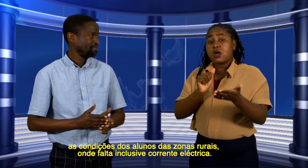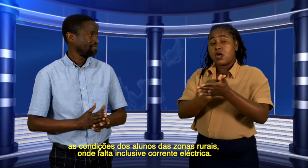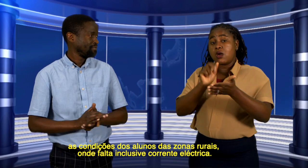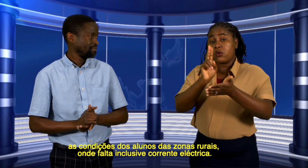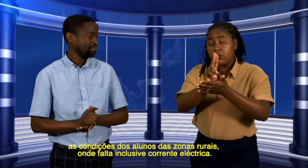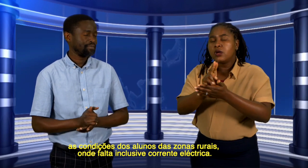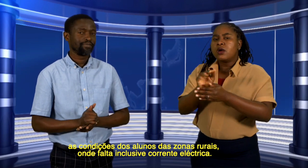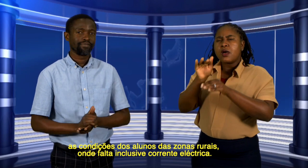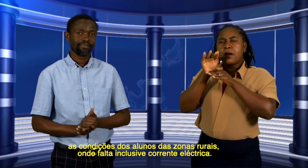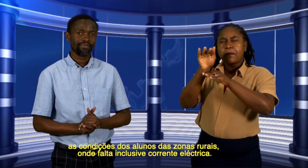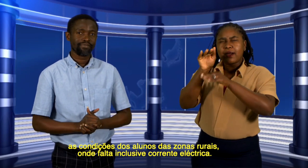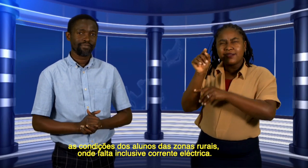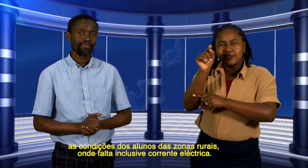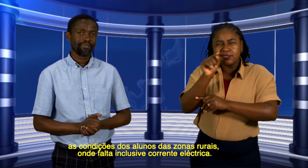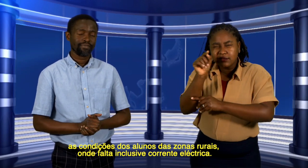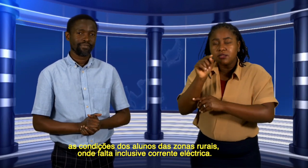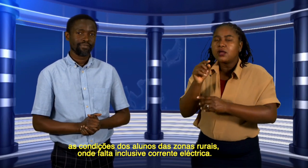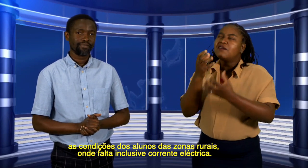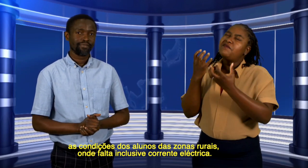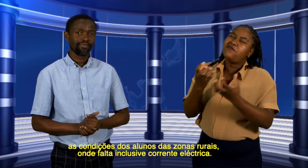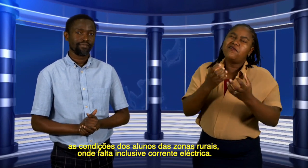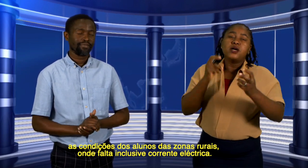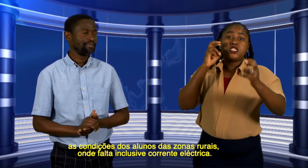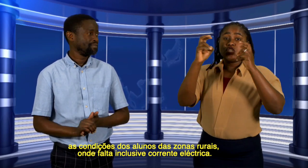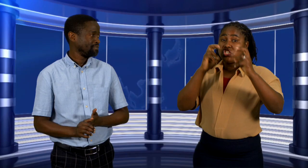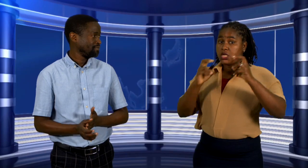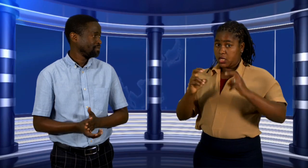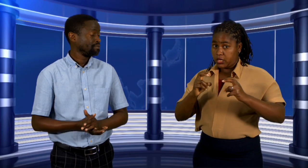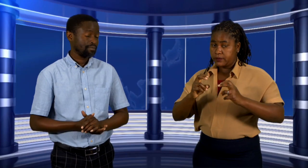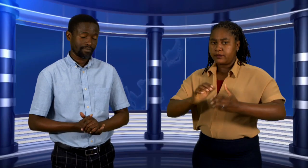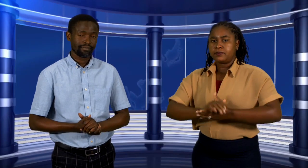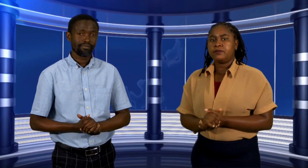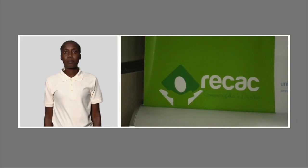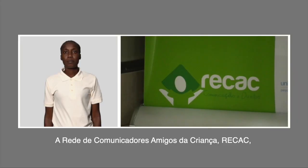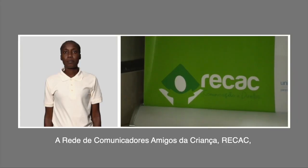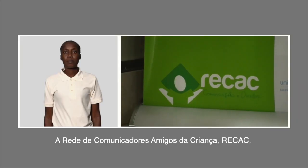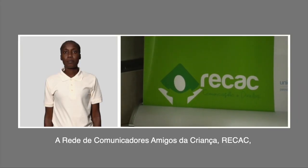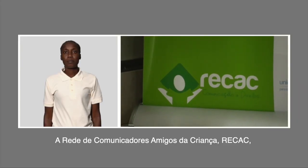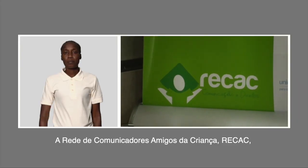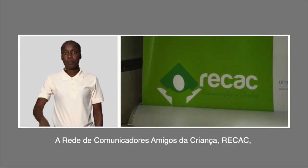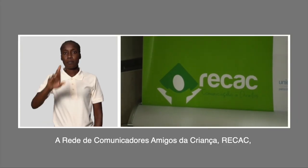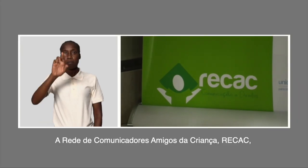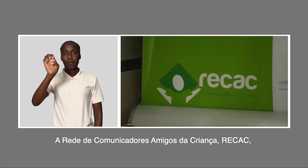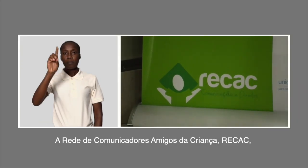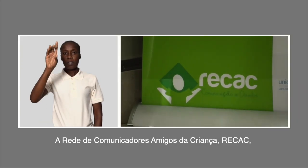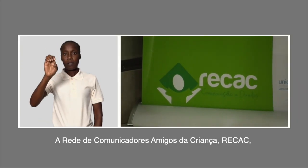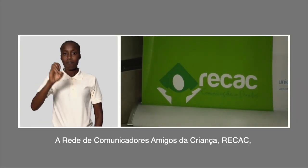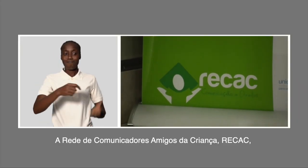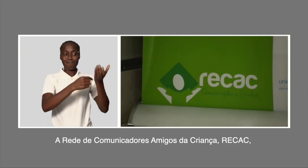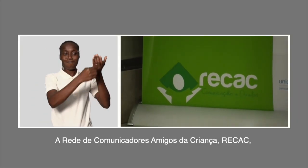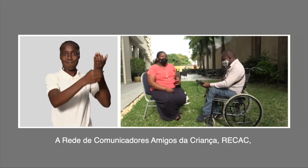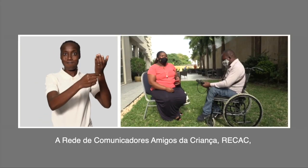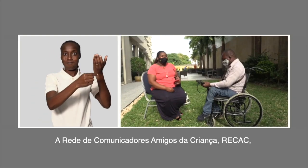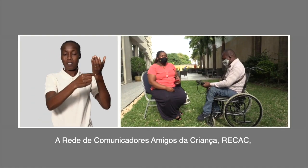condições dos alunos das zonas rurais, onde falta inclusive corrente elétrica. A rede de comunicadores amigos